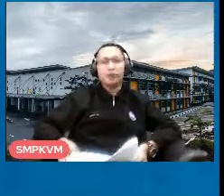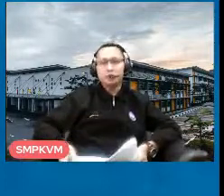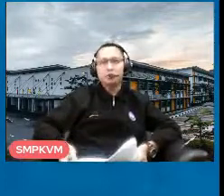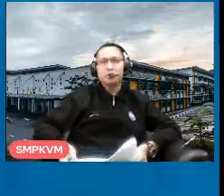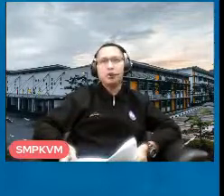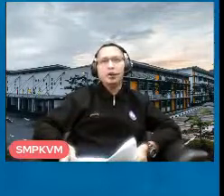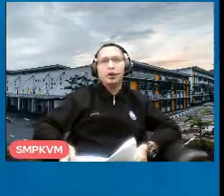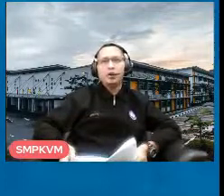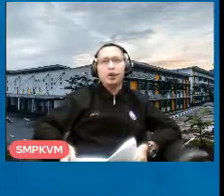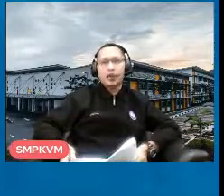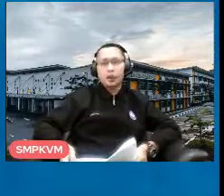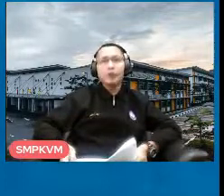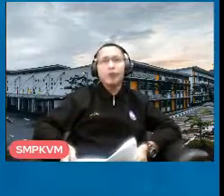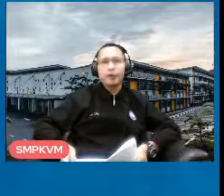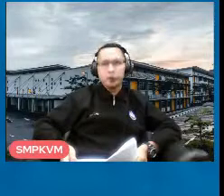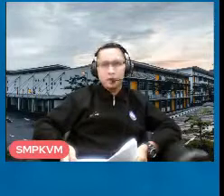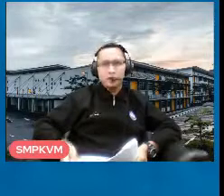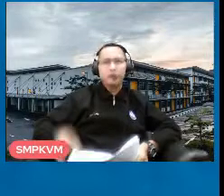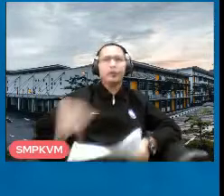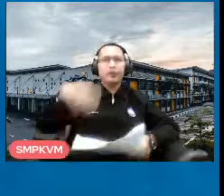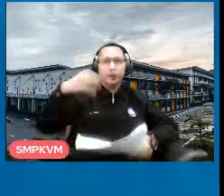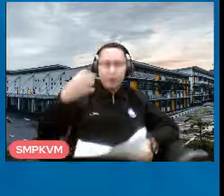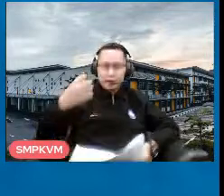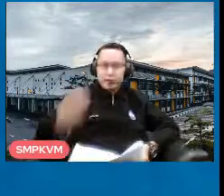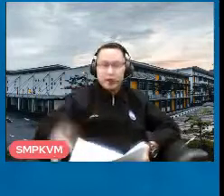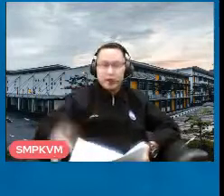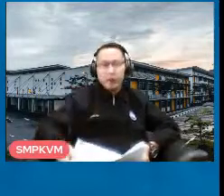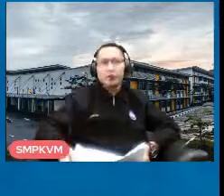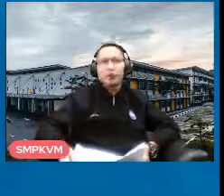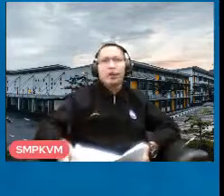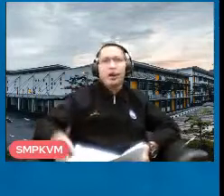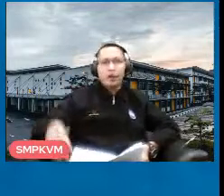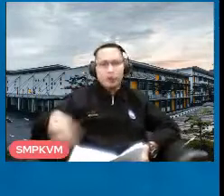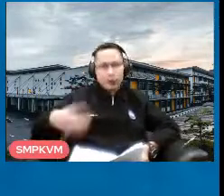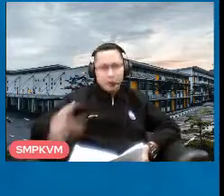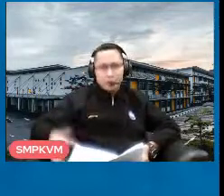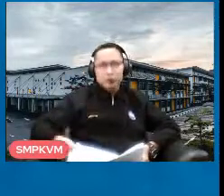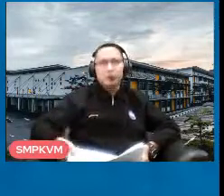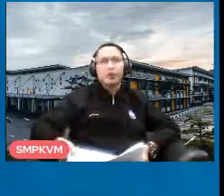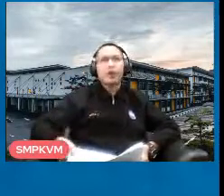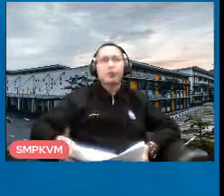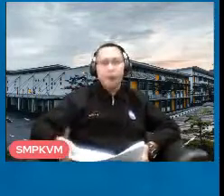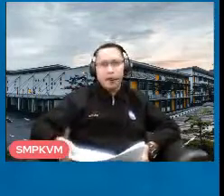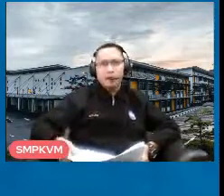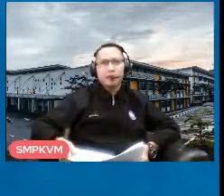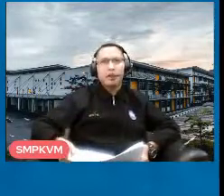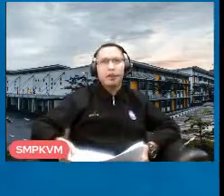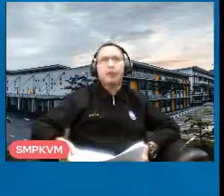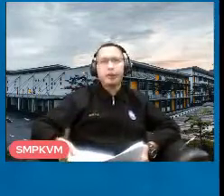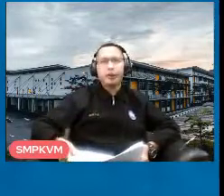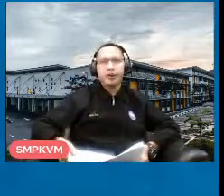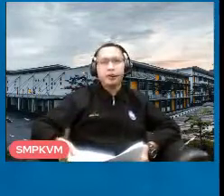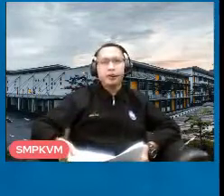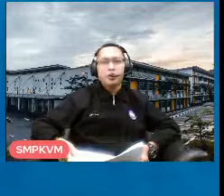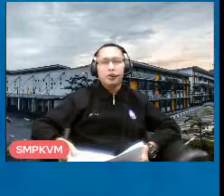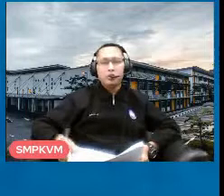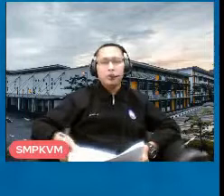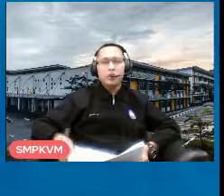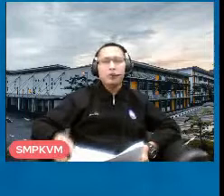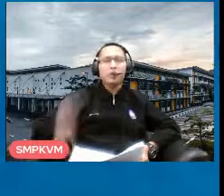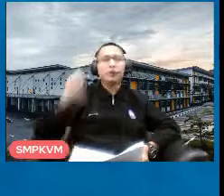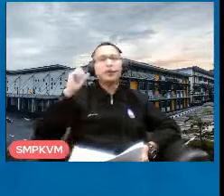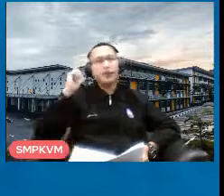akan diberitahu atau dipanggil sekolah Jika Kiss yang ringan akan diberitahu kalau bunga atau dipanggil